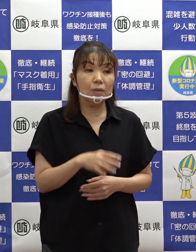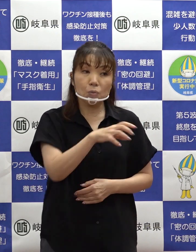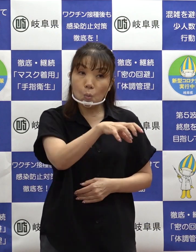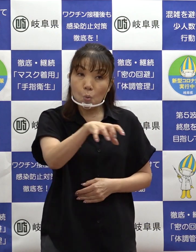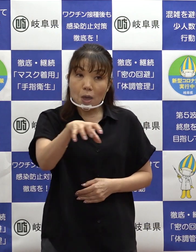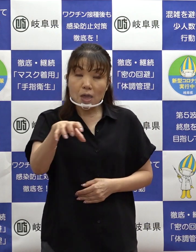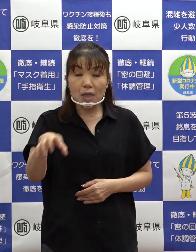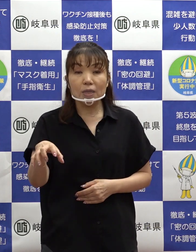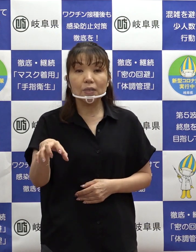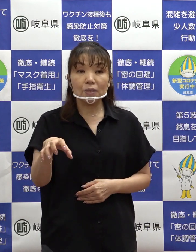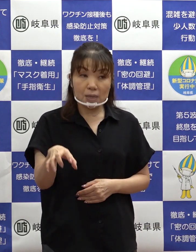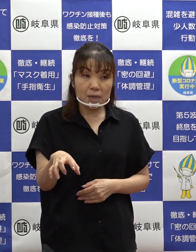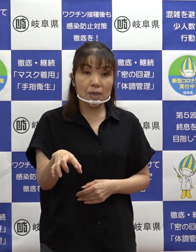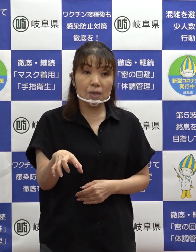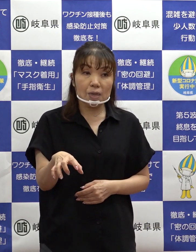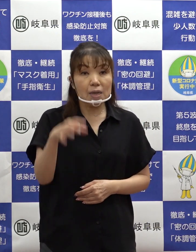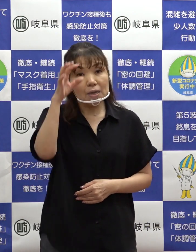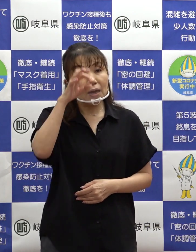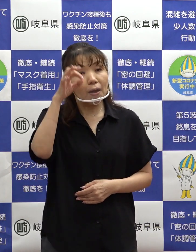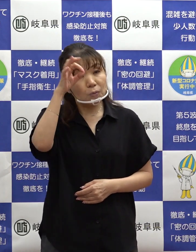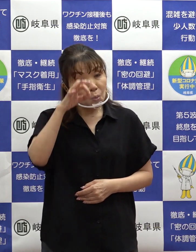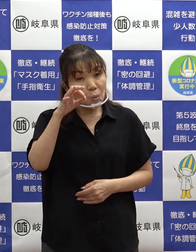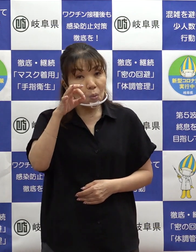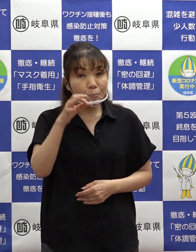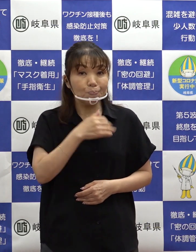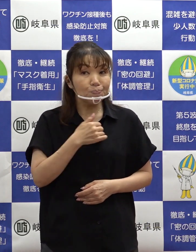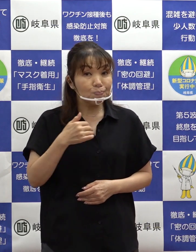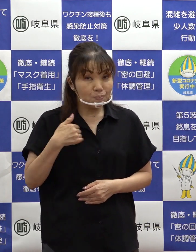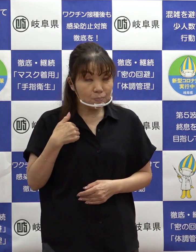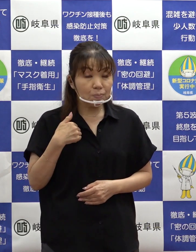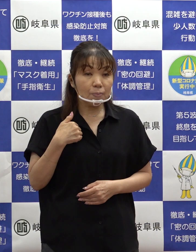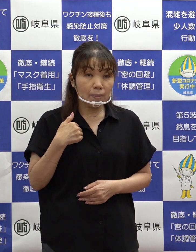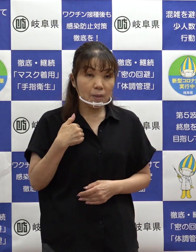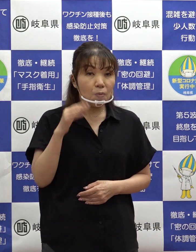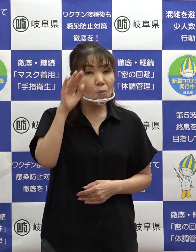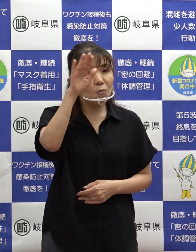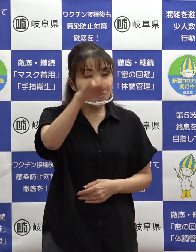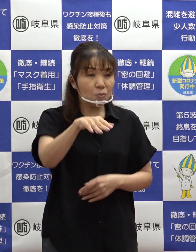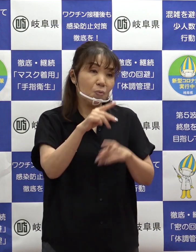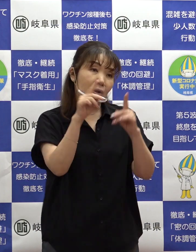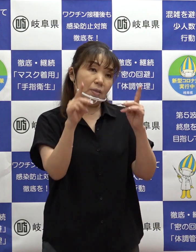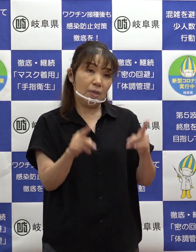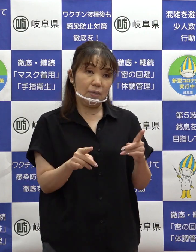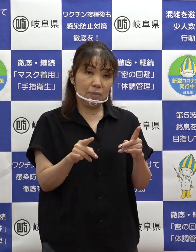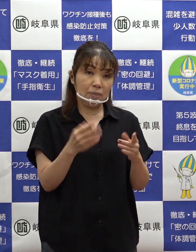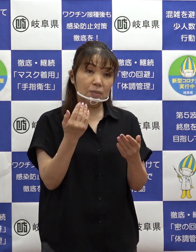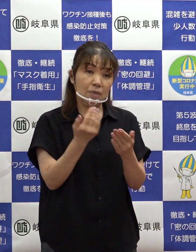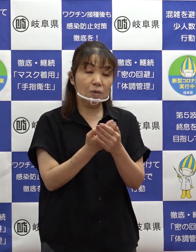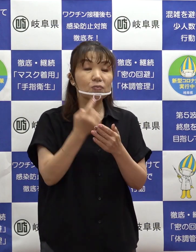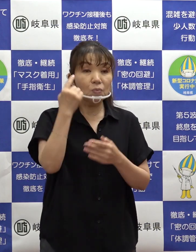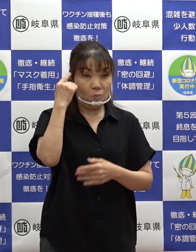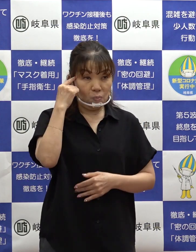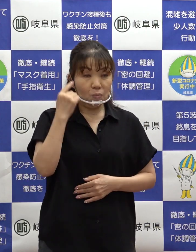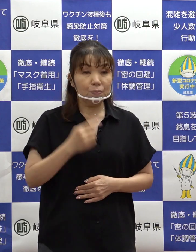辺で、観光について緩められるかというのはこれからの課題だと思いますね。で